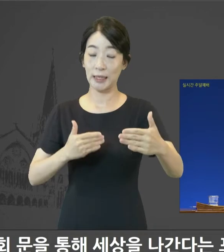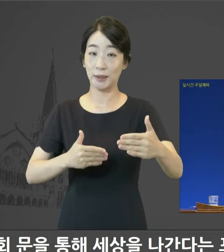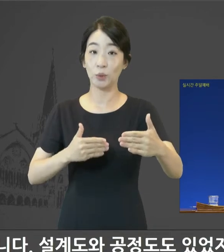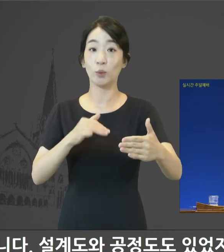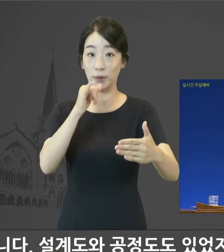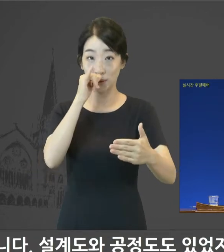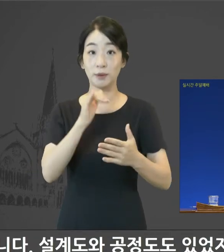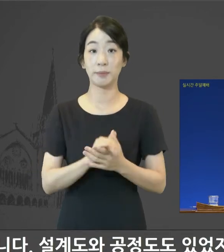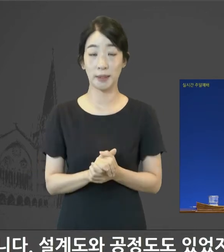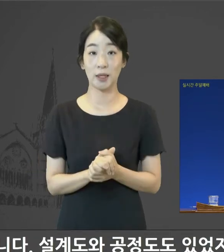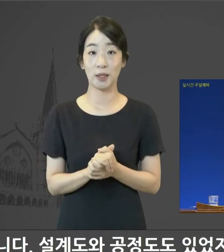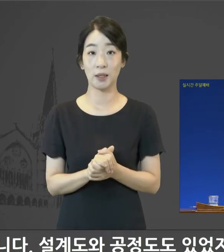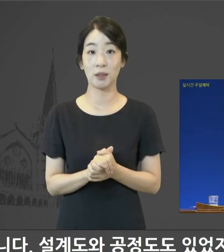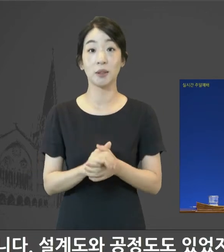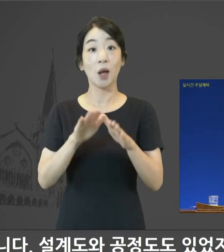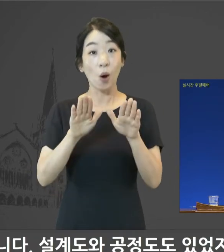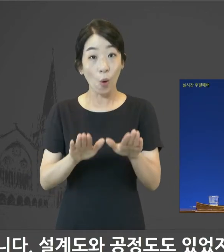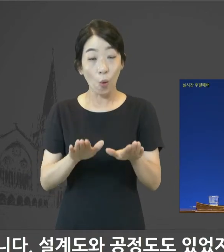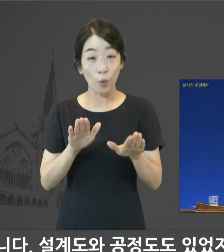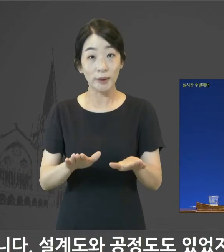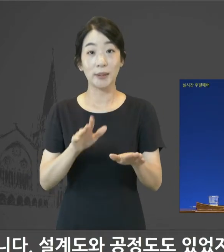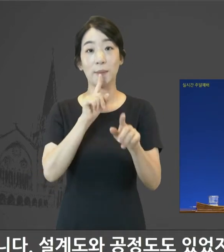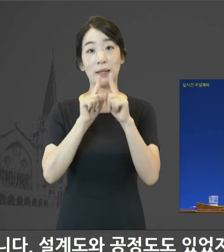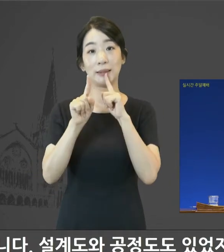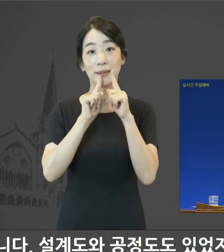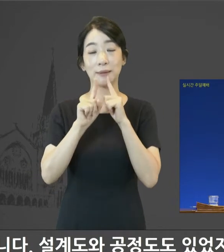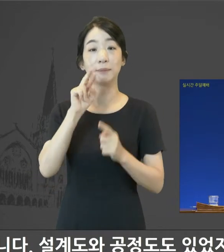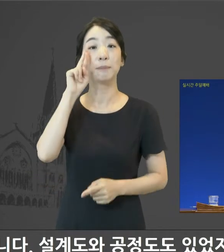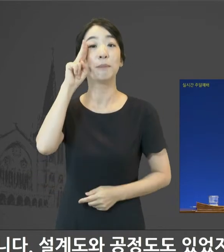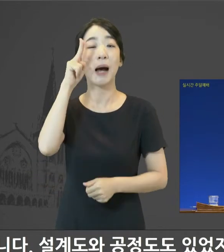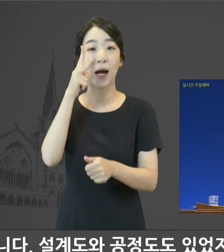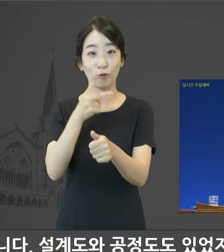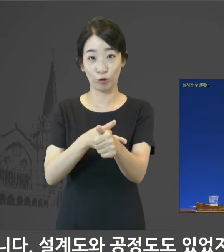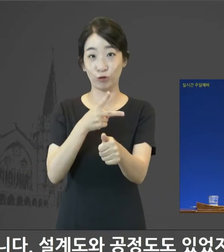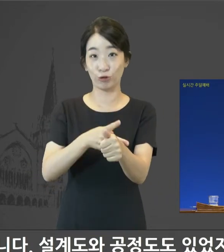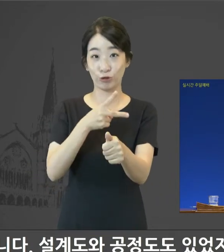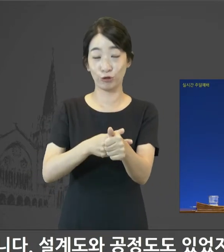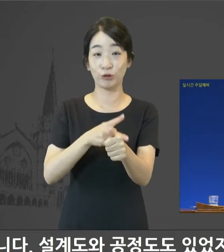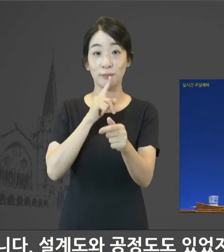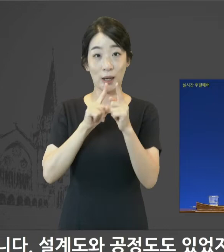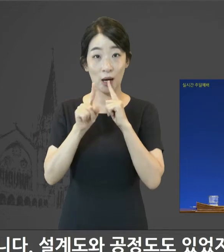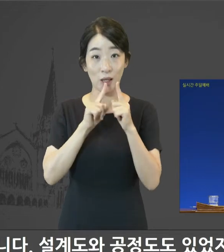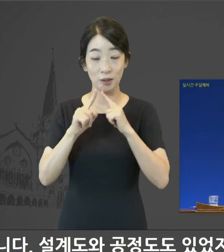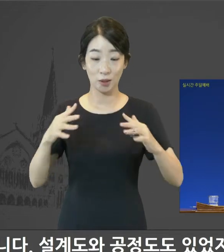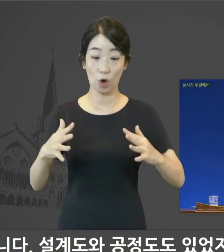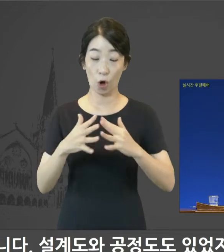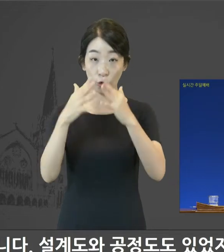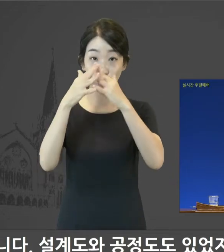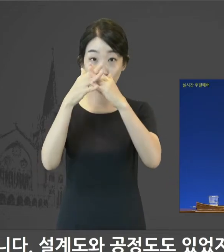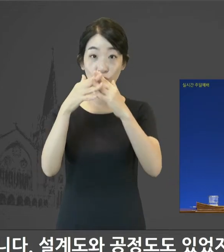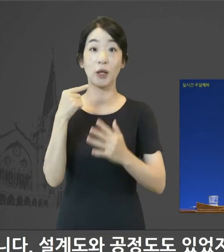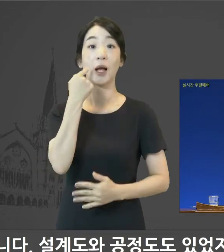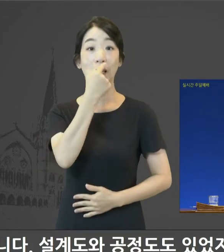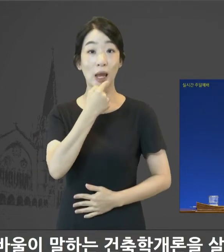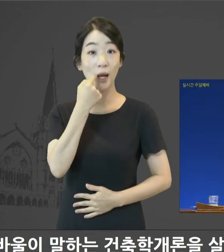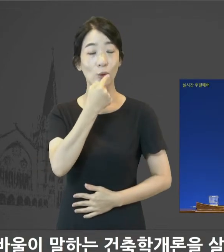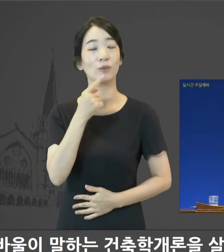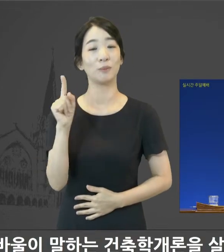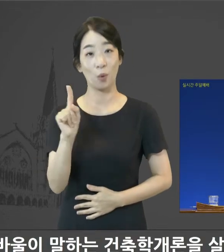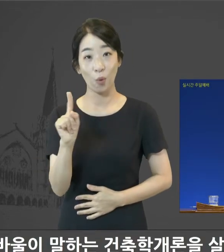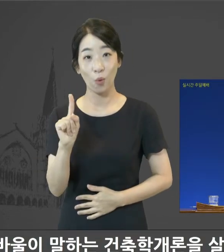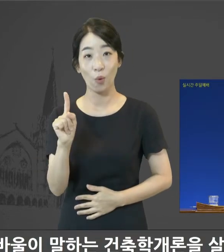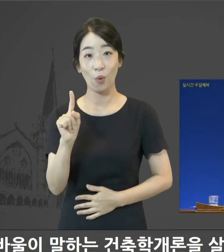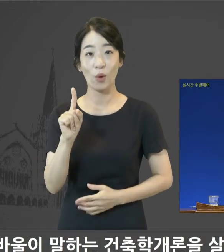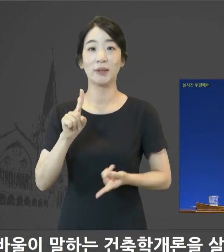이제 바울이 말하는 건축학 개론을 좀 살펴보십시다. 오늘 본문의 모든 내용들이 그 내용인데 오늘